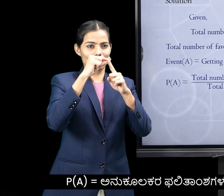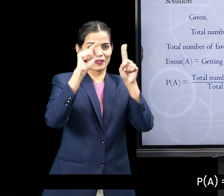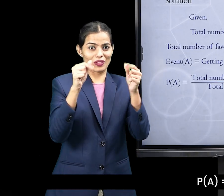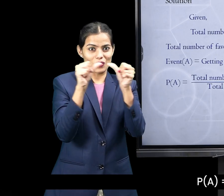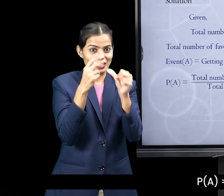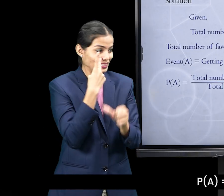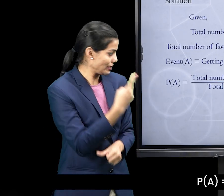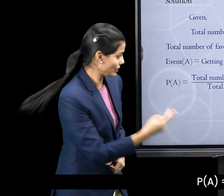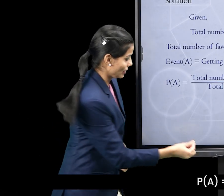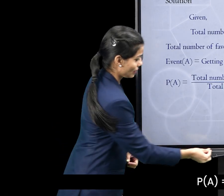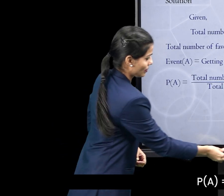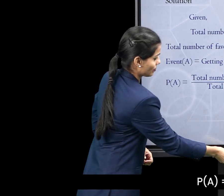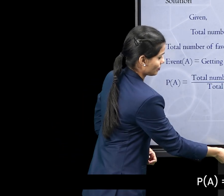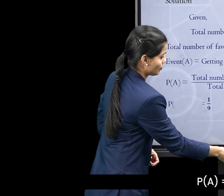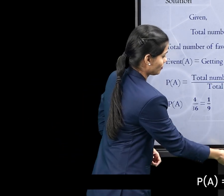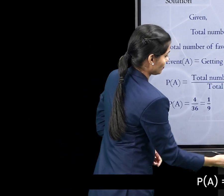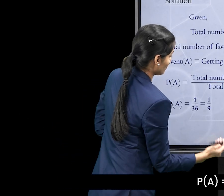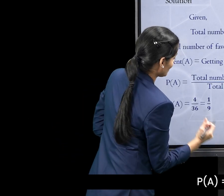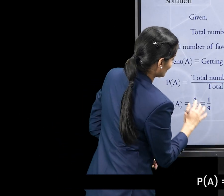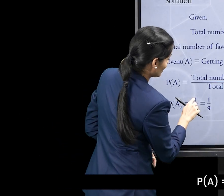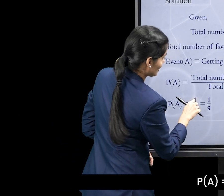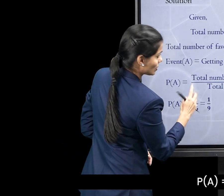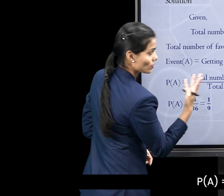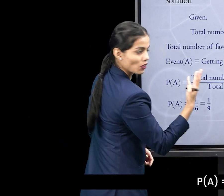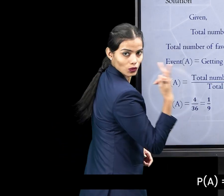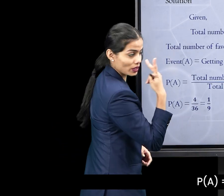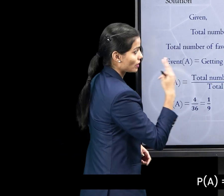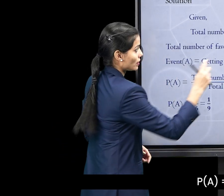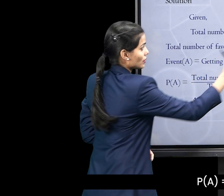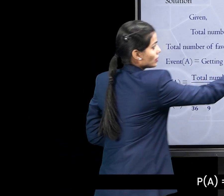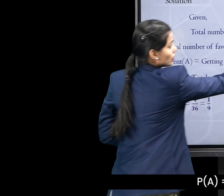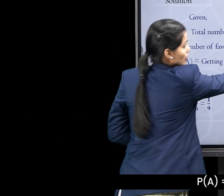ಪಿ ಆಫ್ ಎ ಈಸ್ ಈಕ್ವಲ್ ಟು 4 by 36 ಈಸ್ ಈಕ್ವಲ್ ಟು 1 by 9.